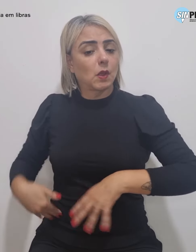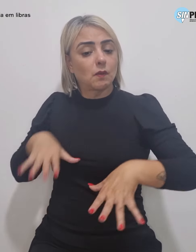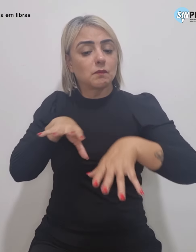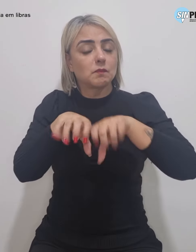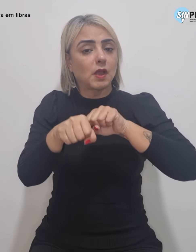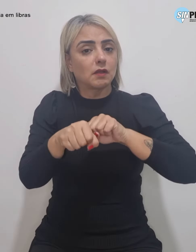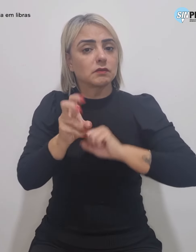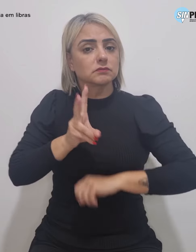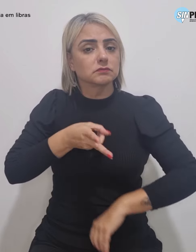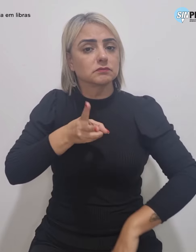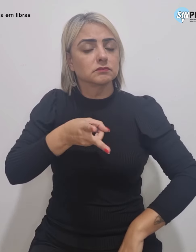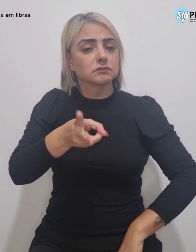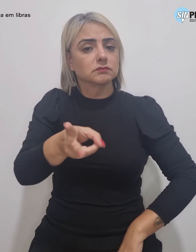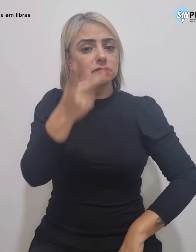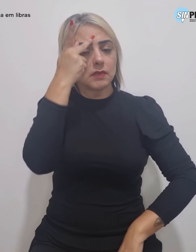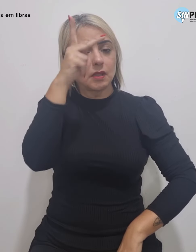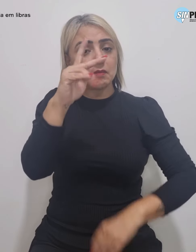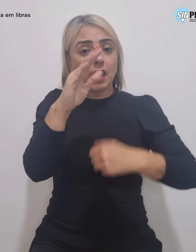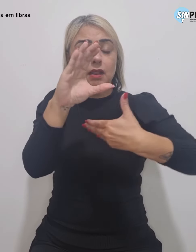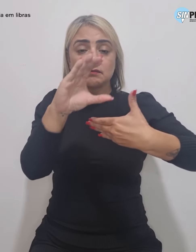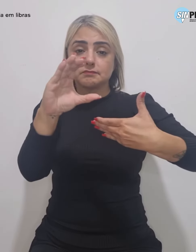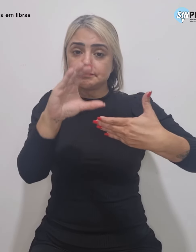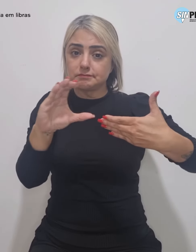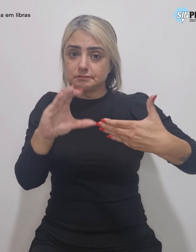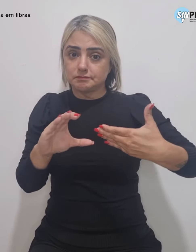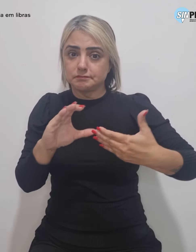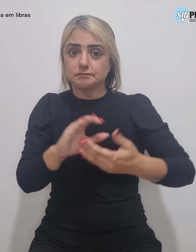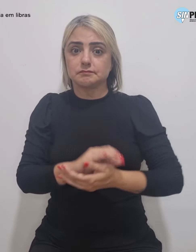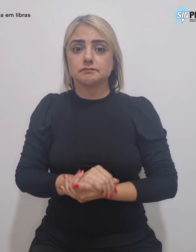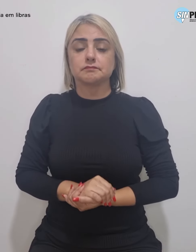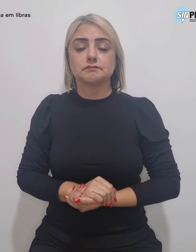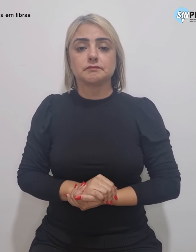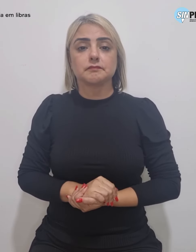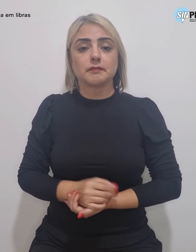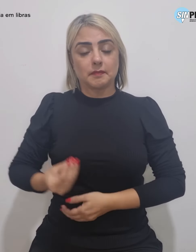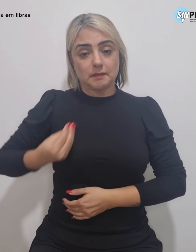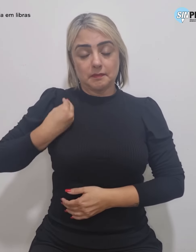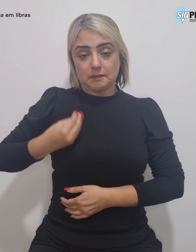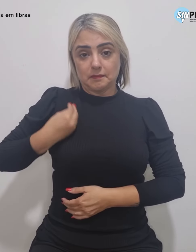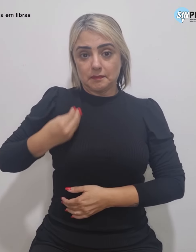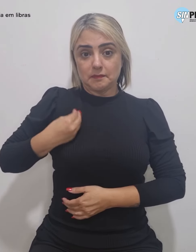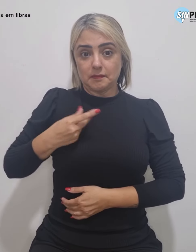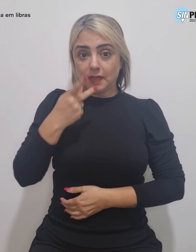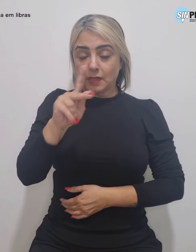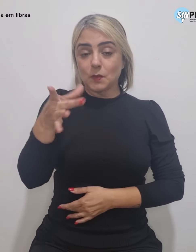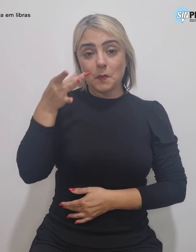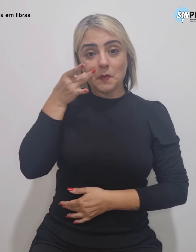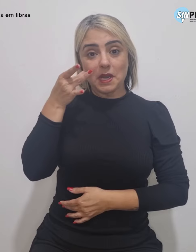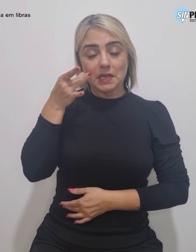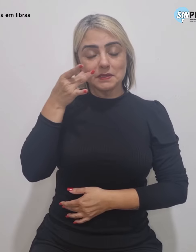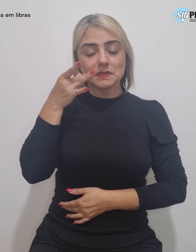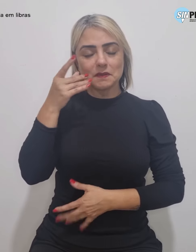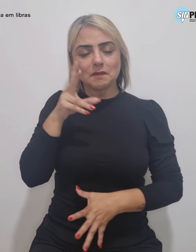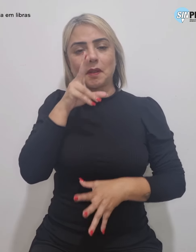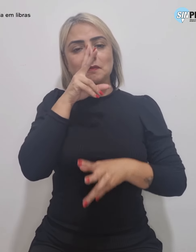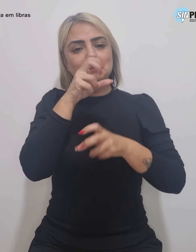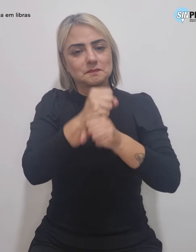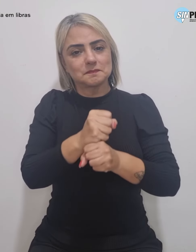continuada para a categoria. Participe. Sua presença irá fortalecer, por